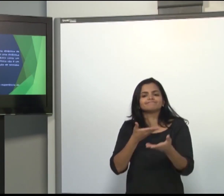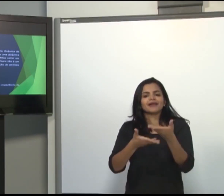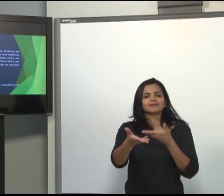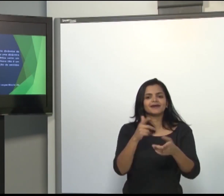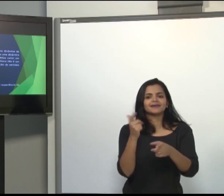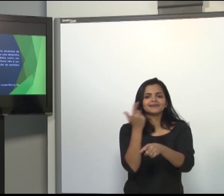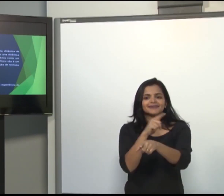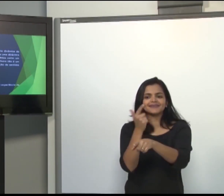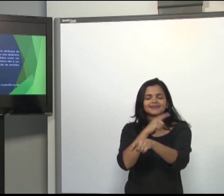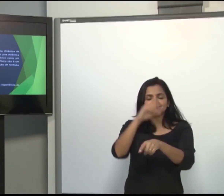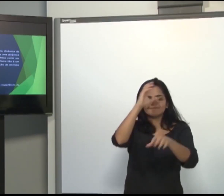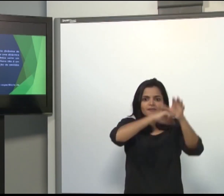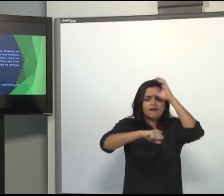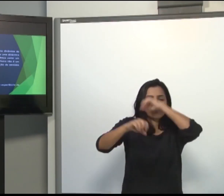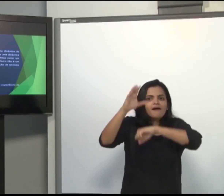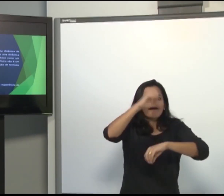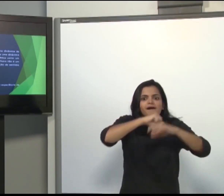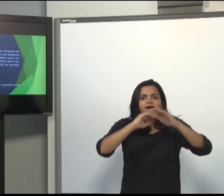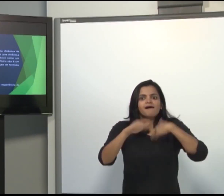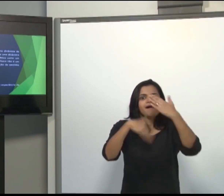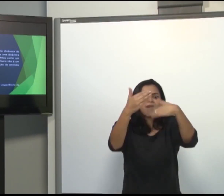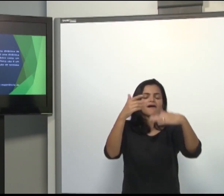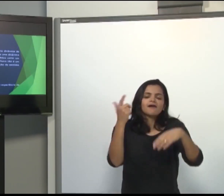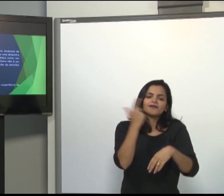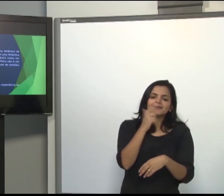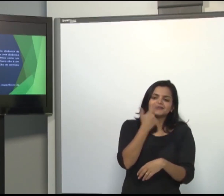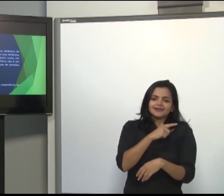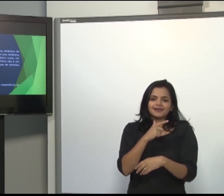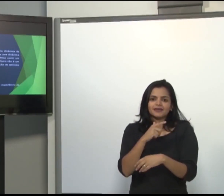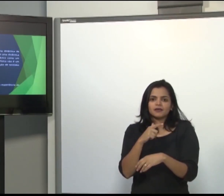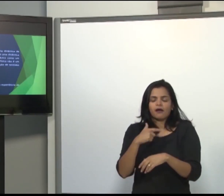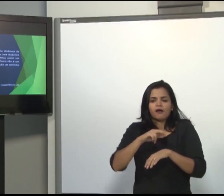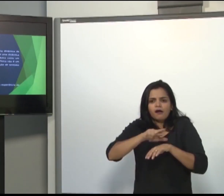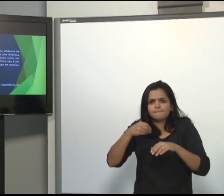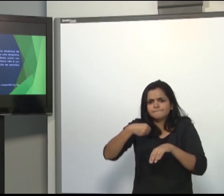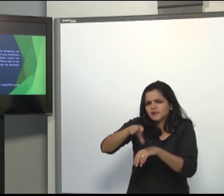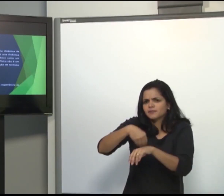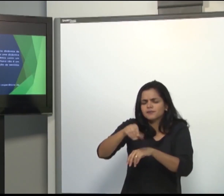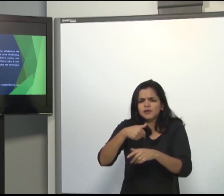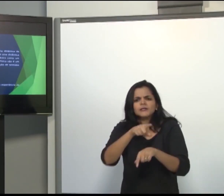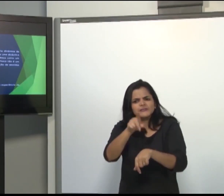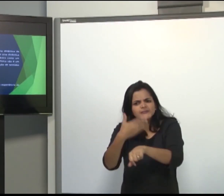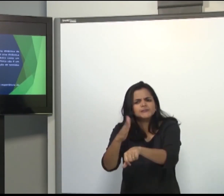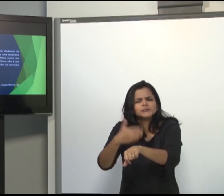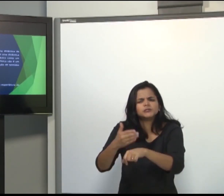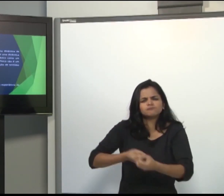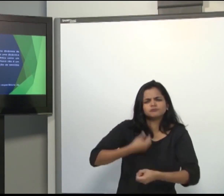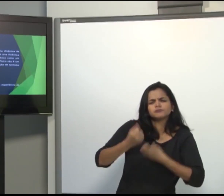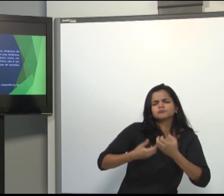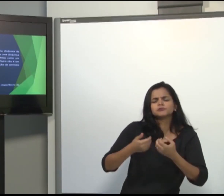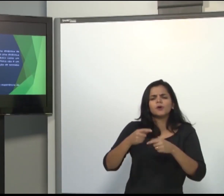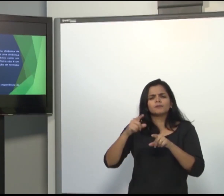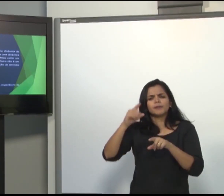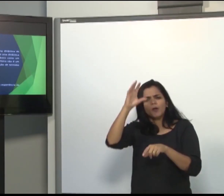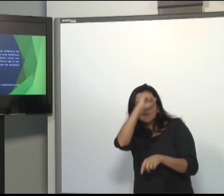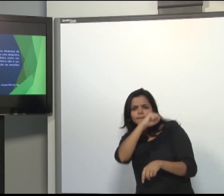desenvolver. Agora, se é para repassar, se é para treinar, apenas o treino, então eles